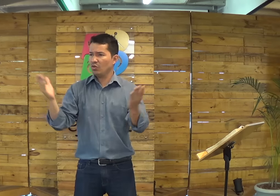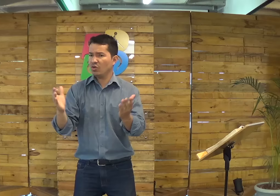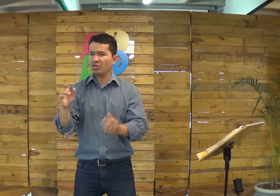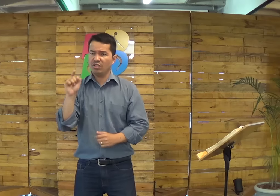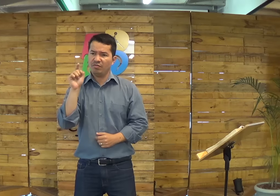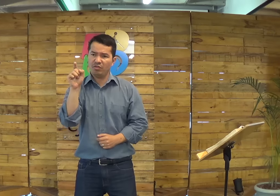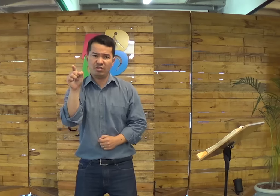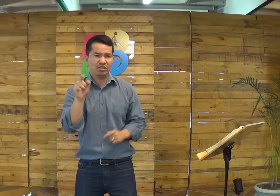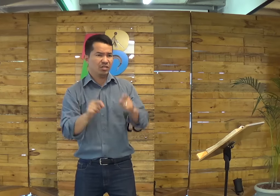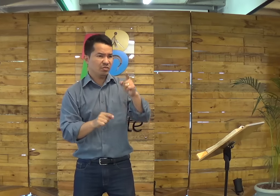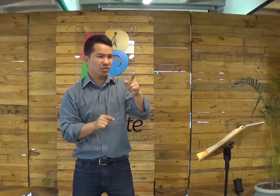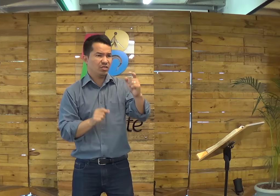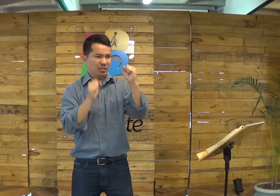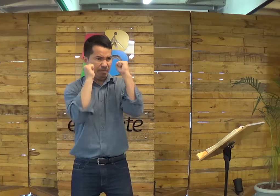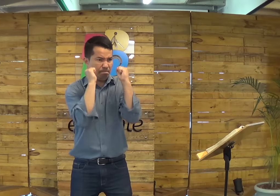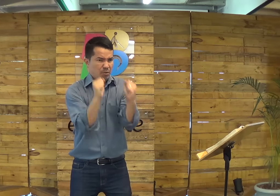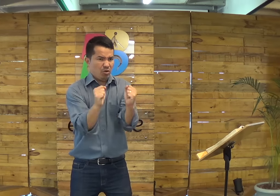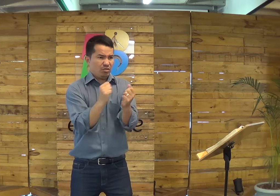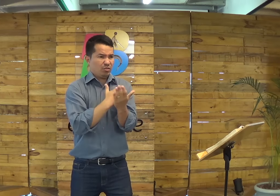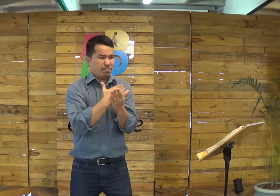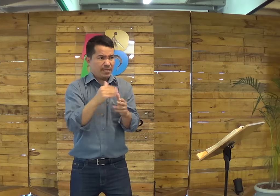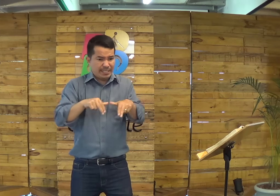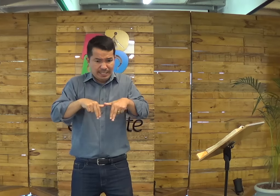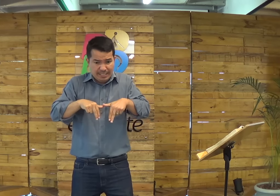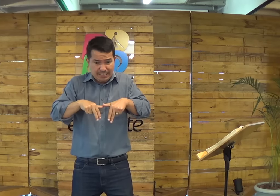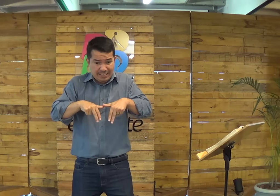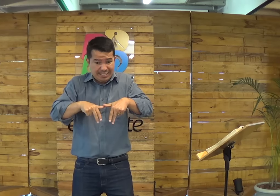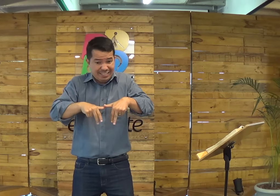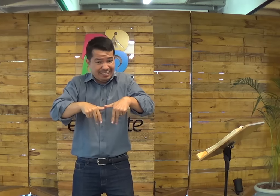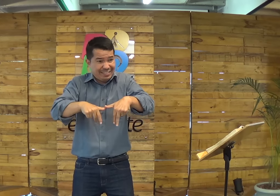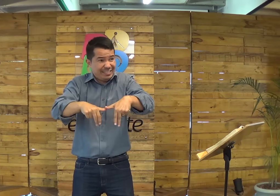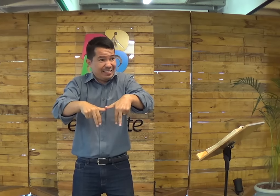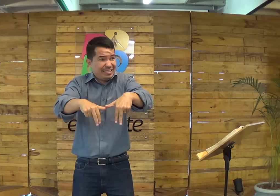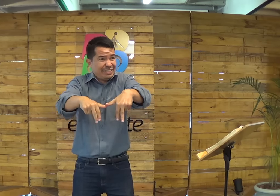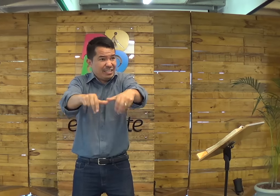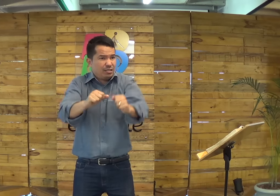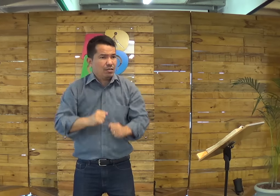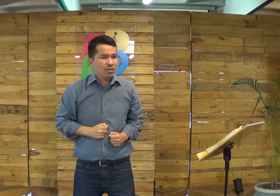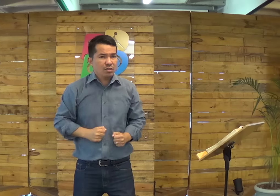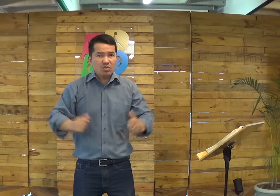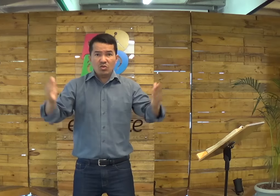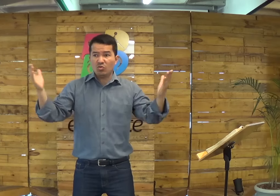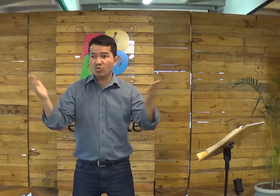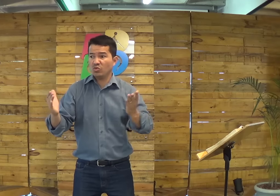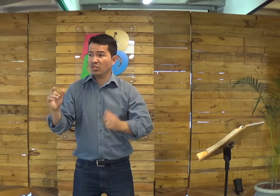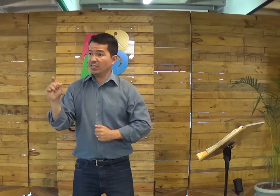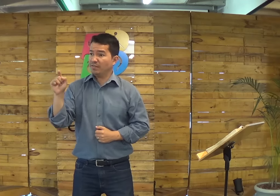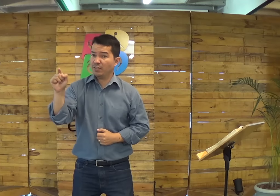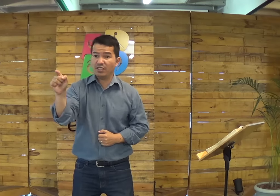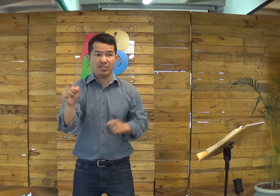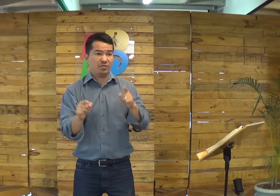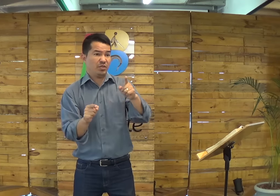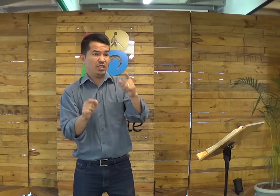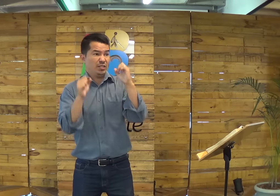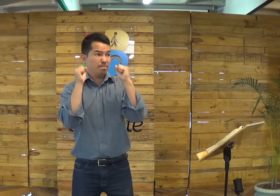Deus hoje vocês podem começar a andar com Deus hoje